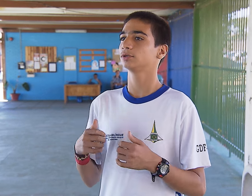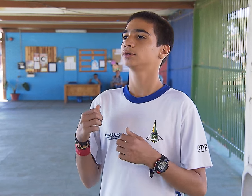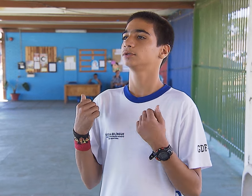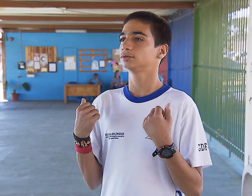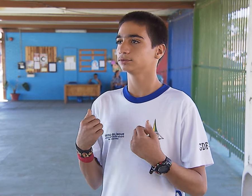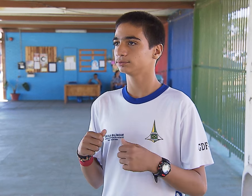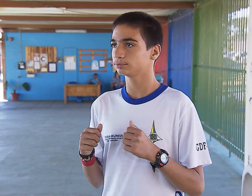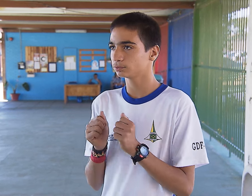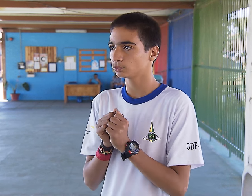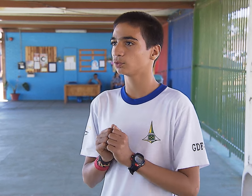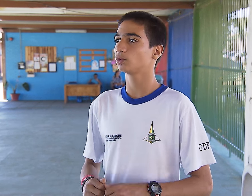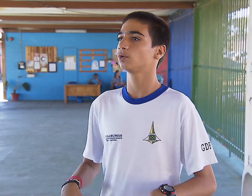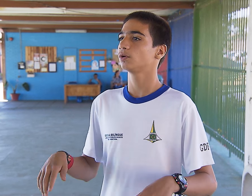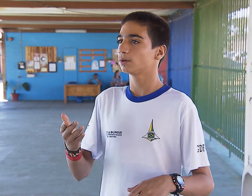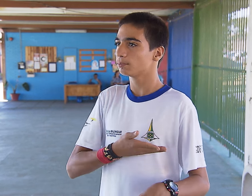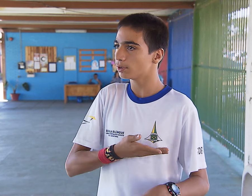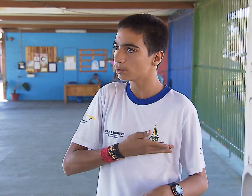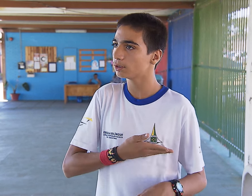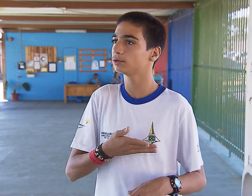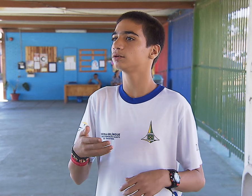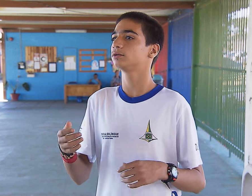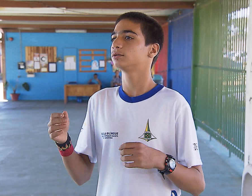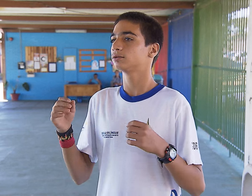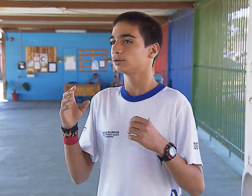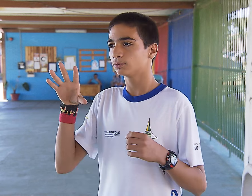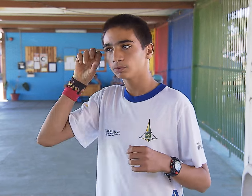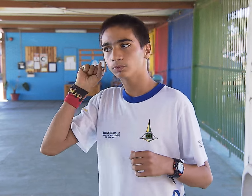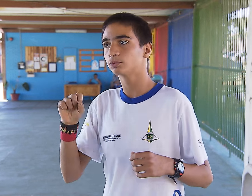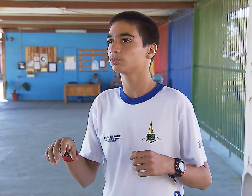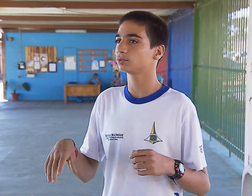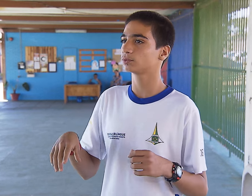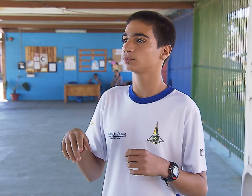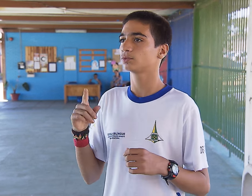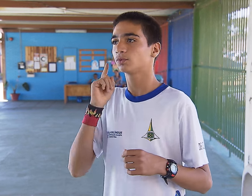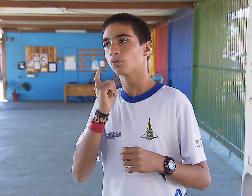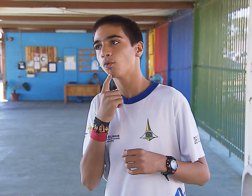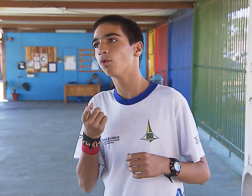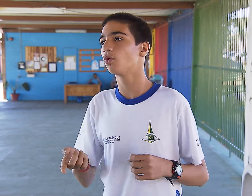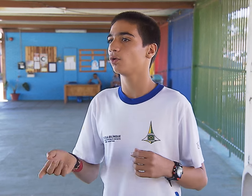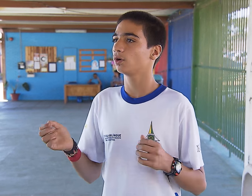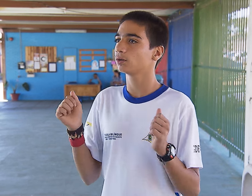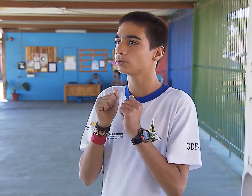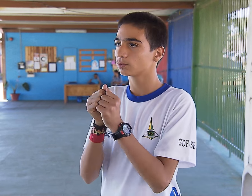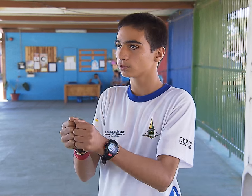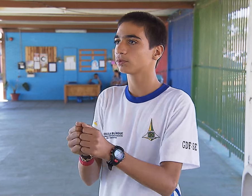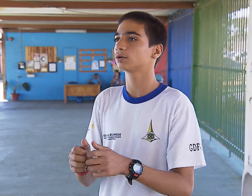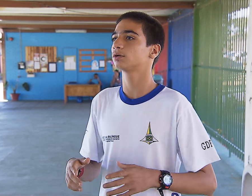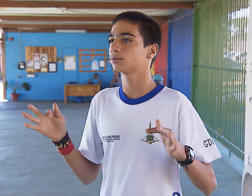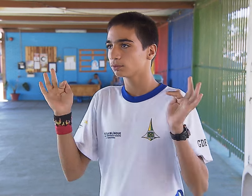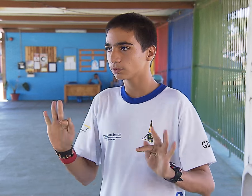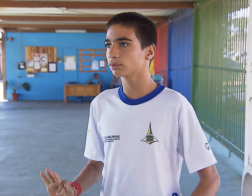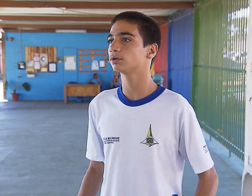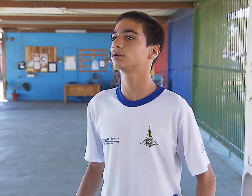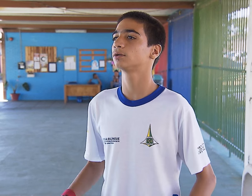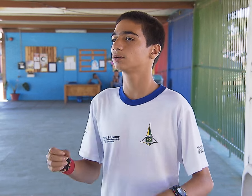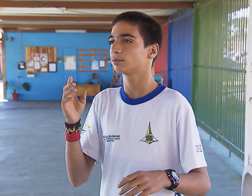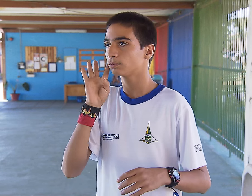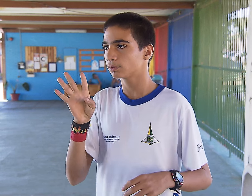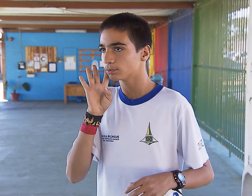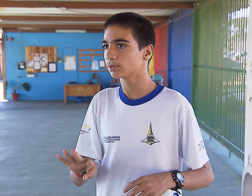Precisa brincar junto com um amigo, ouvinte, surdo, juntos. Ele é muito feliz